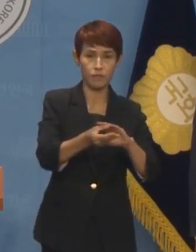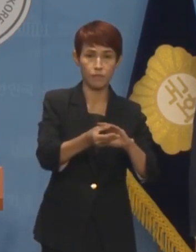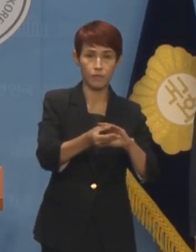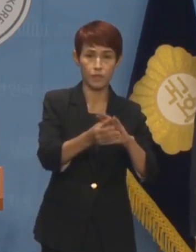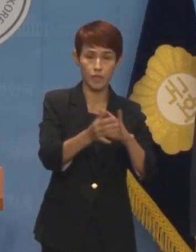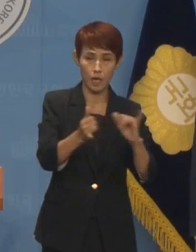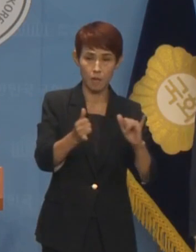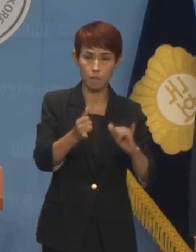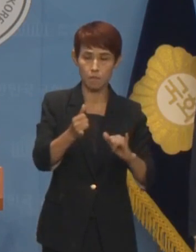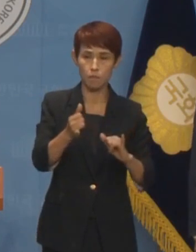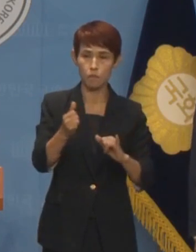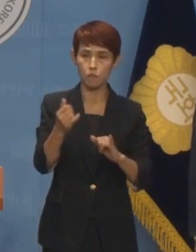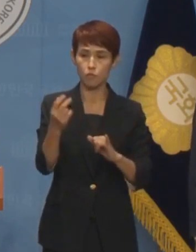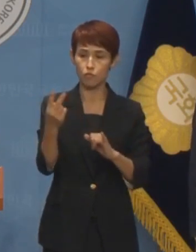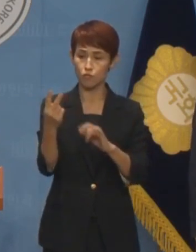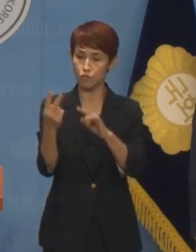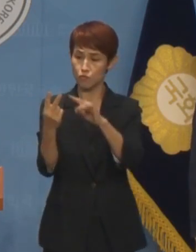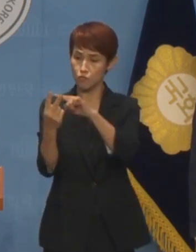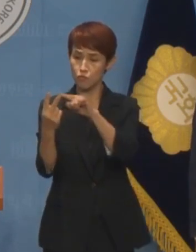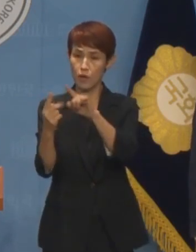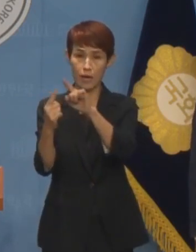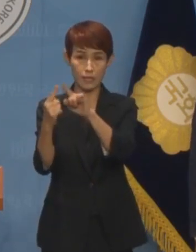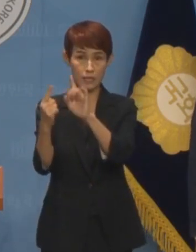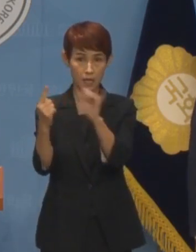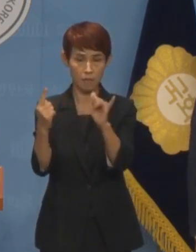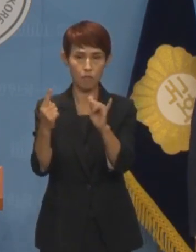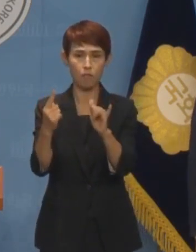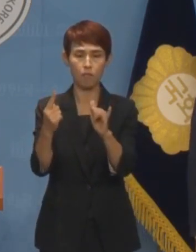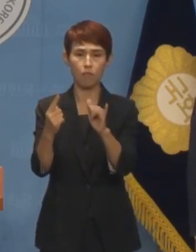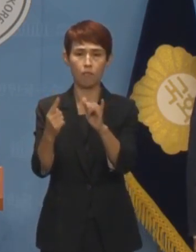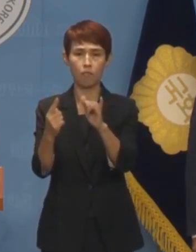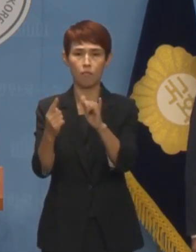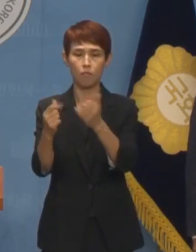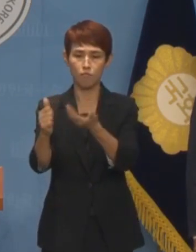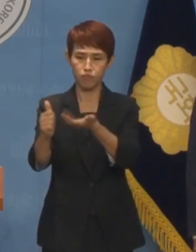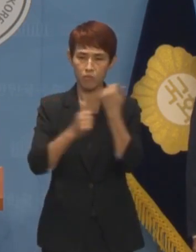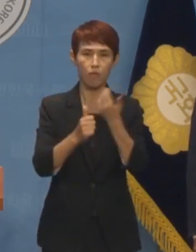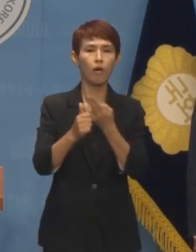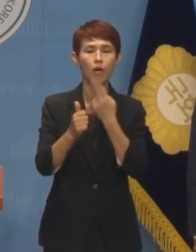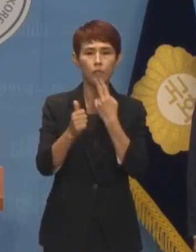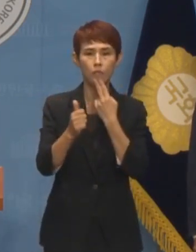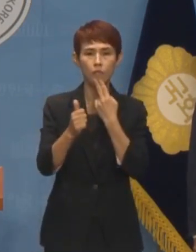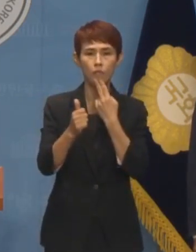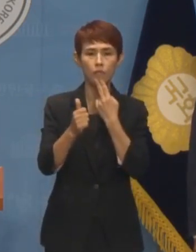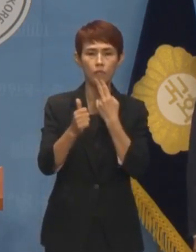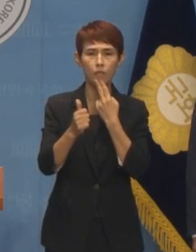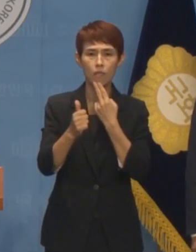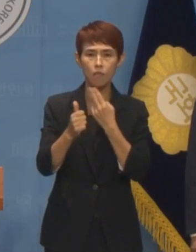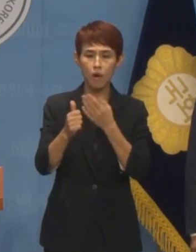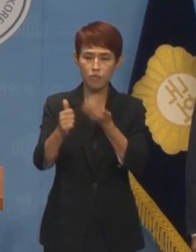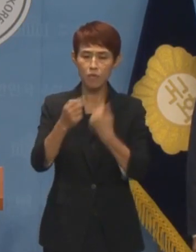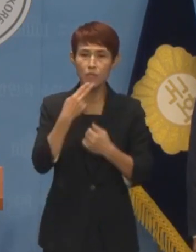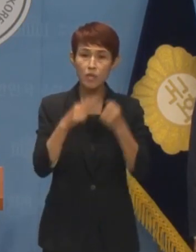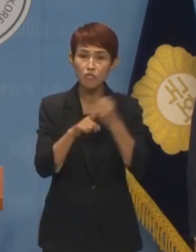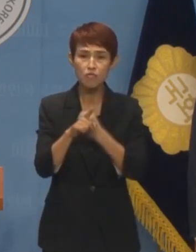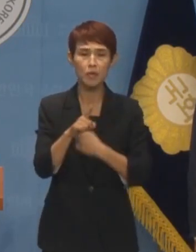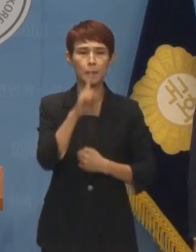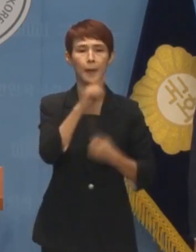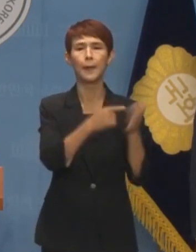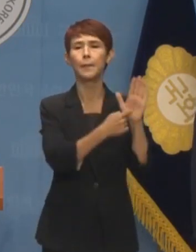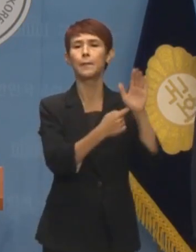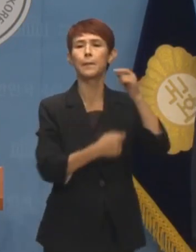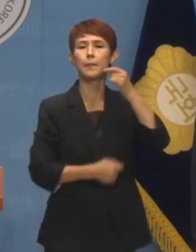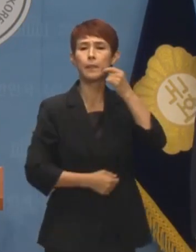다른 지방의원에 대해서는 입건조차 하지 않고 입건하지 않은 이유에 대해서는 밝힐 수